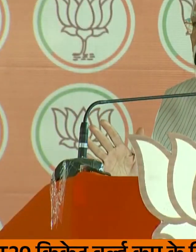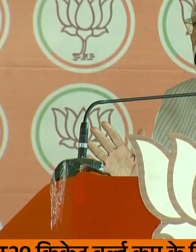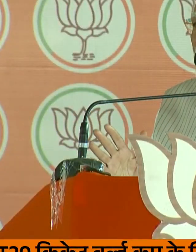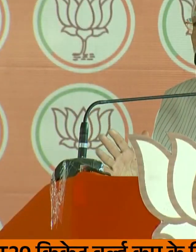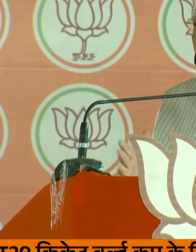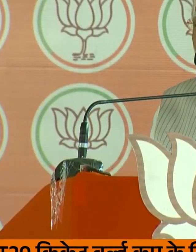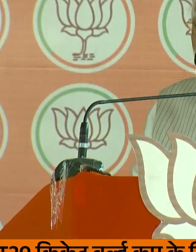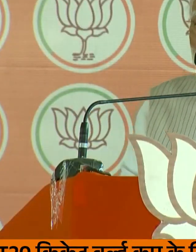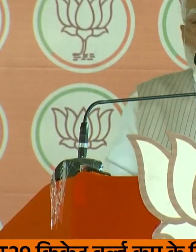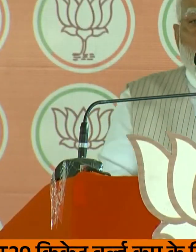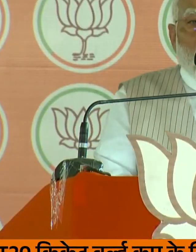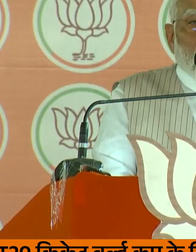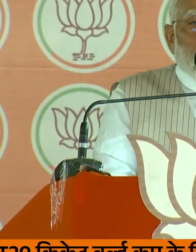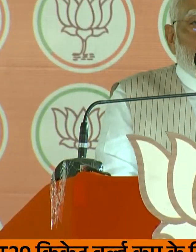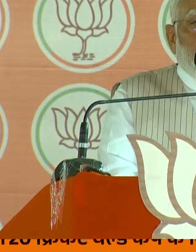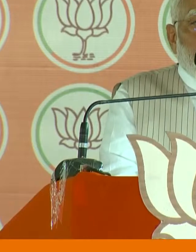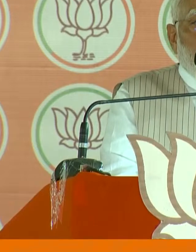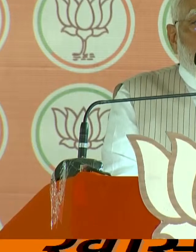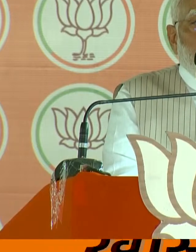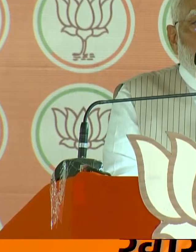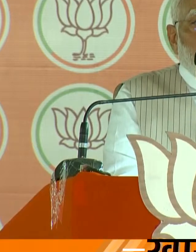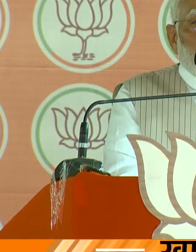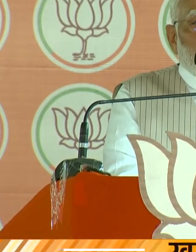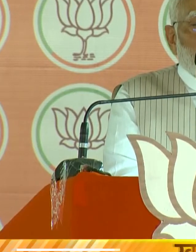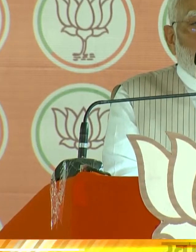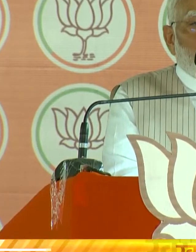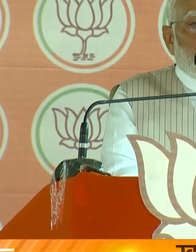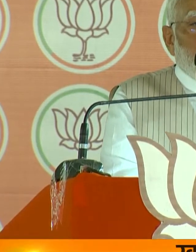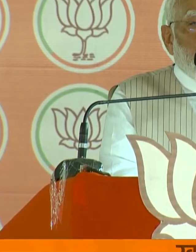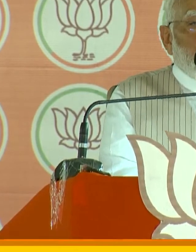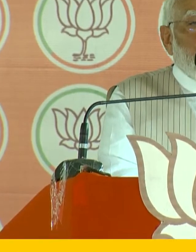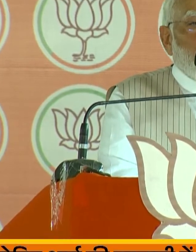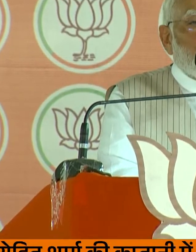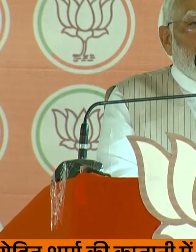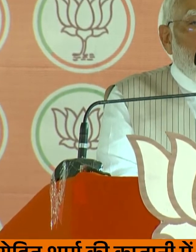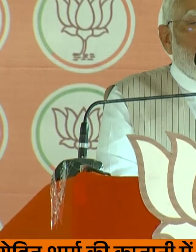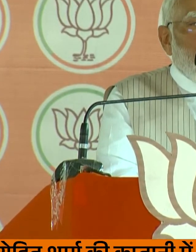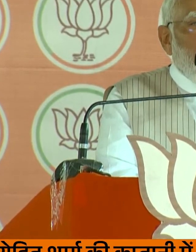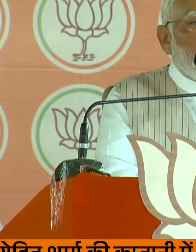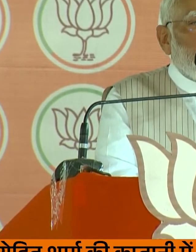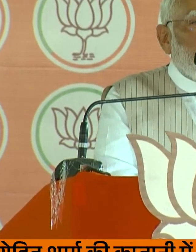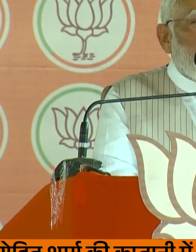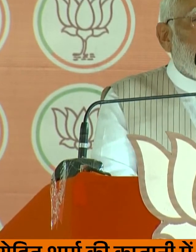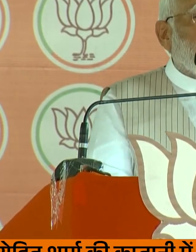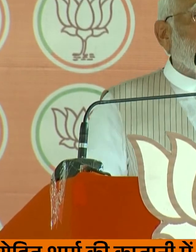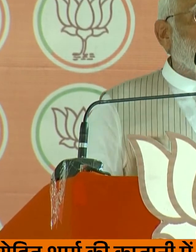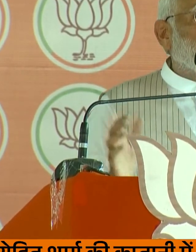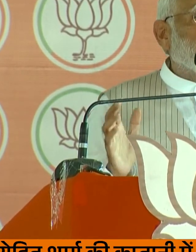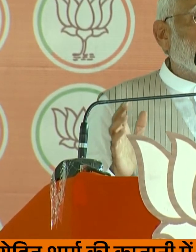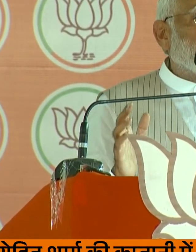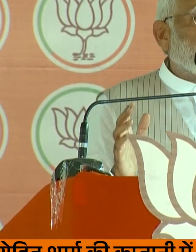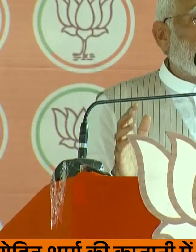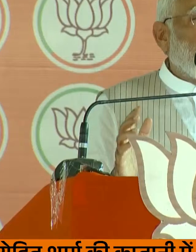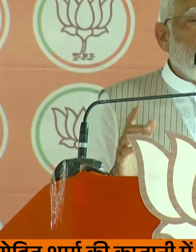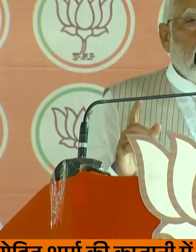55% ये कांग्रेस ने वसूल करने की योजना बना ली है।